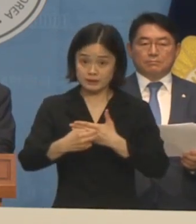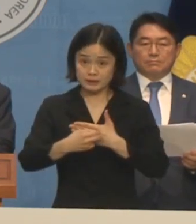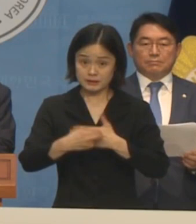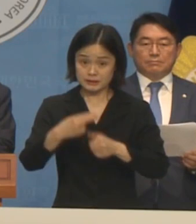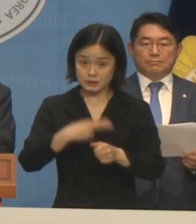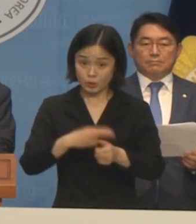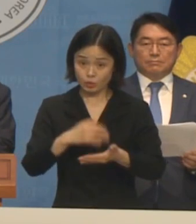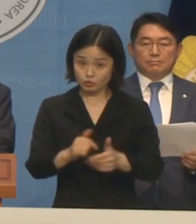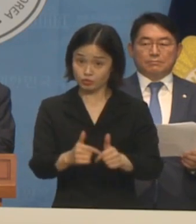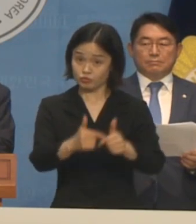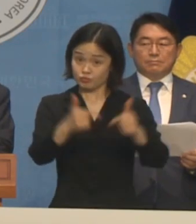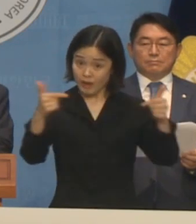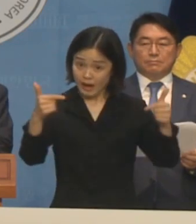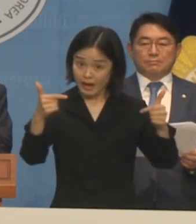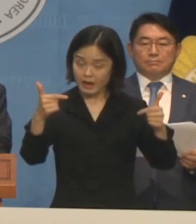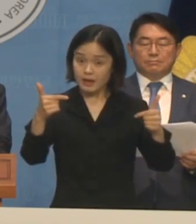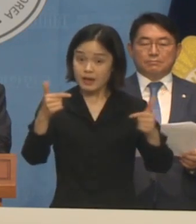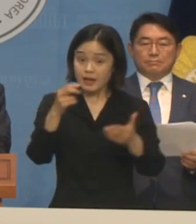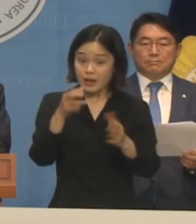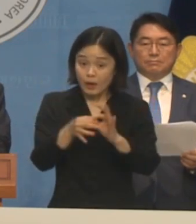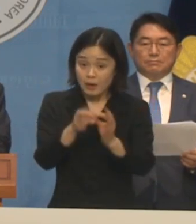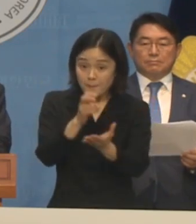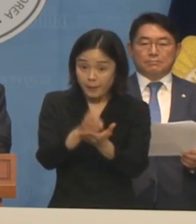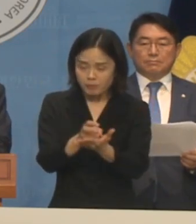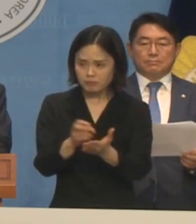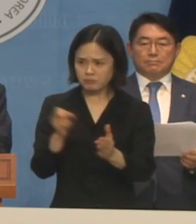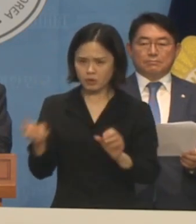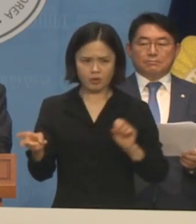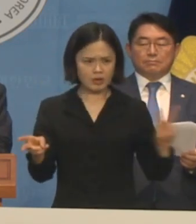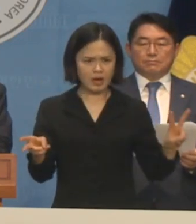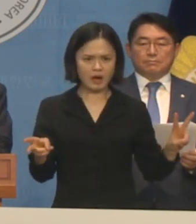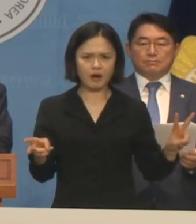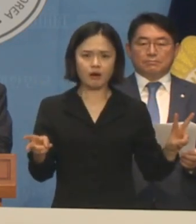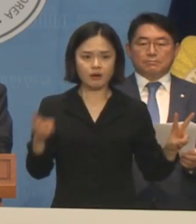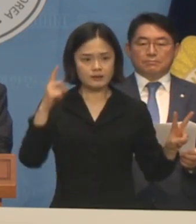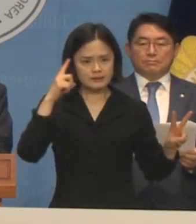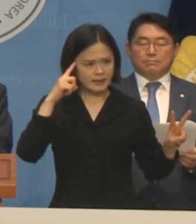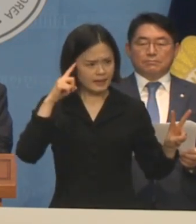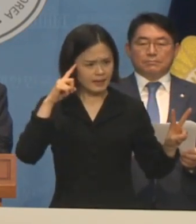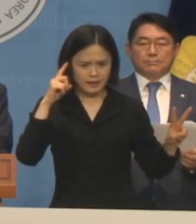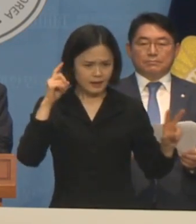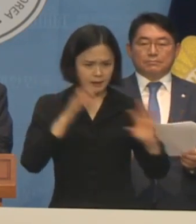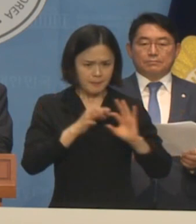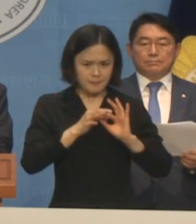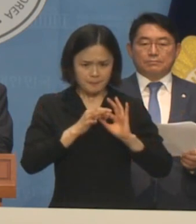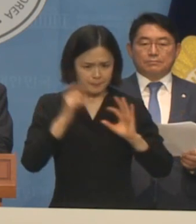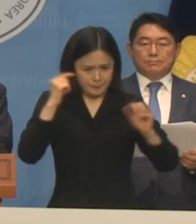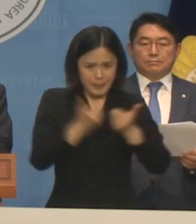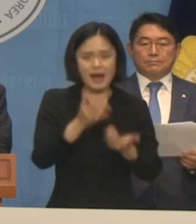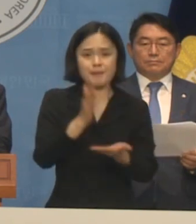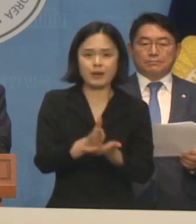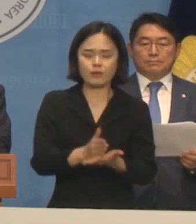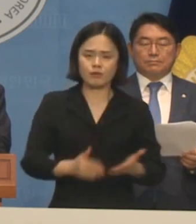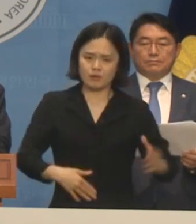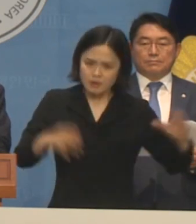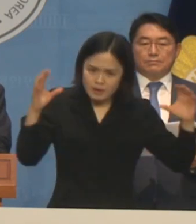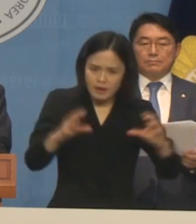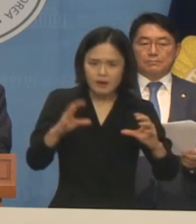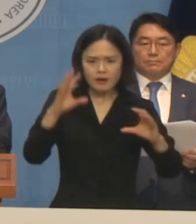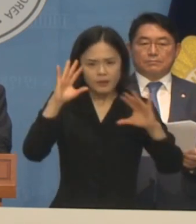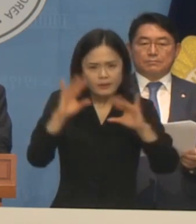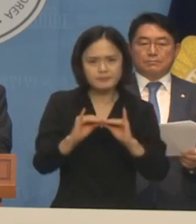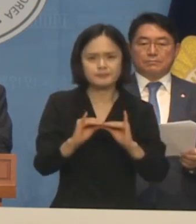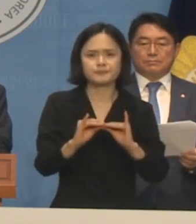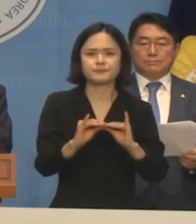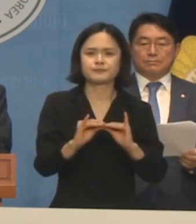없습니다. 정부와 여당은 위기의식을 갖고 공공의대법 통과를 위해 함께 해주시길